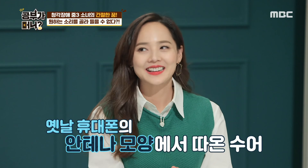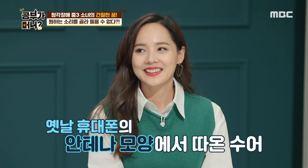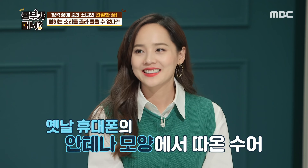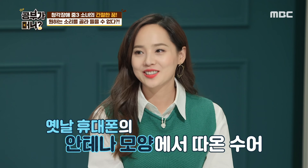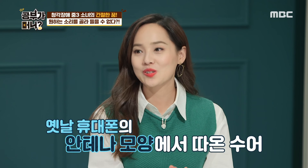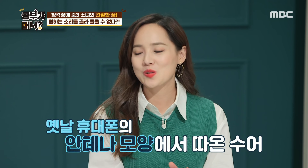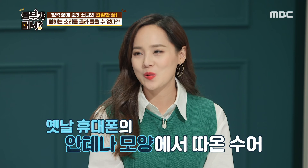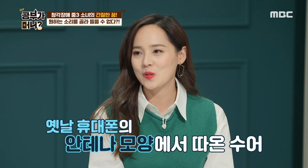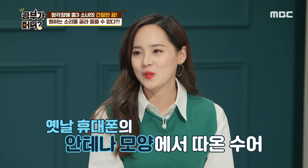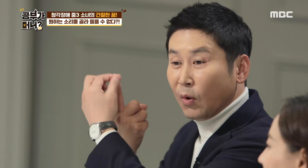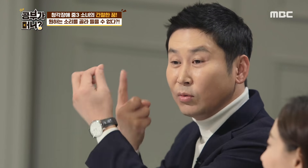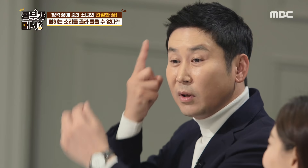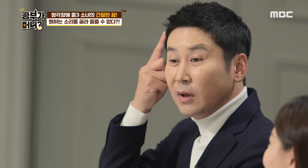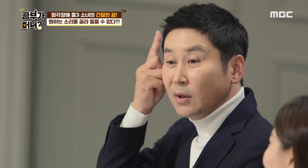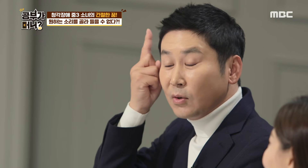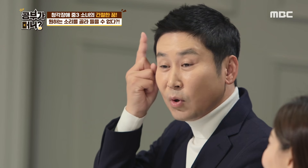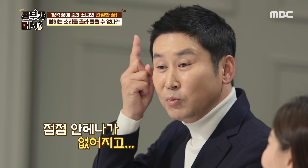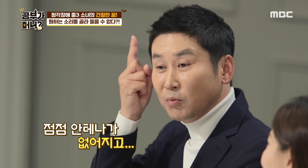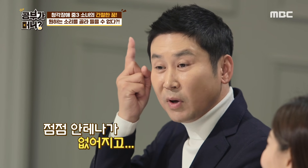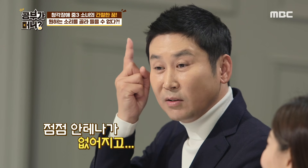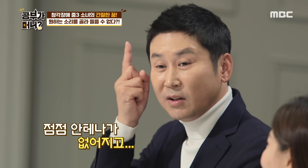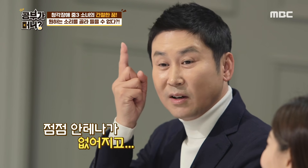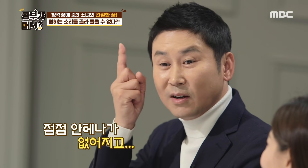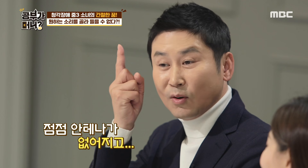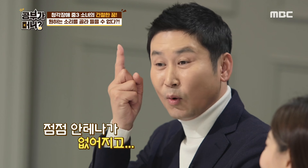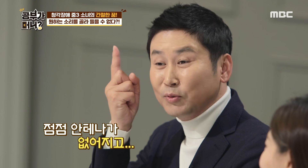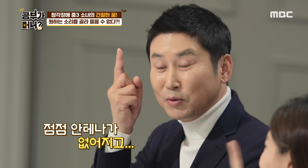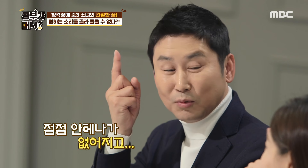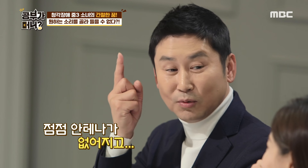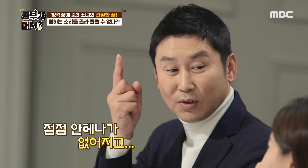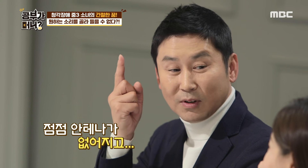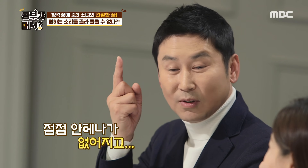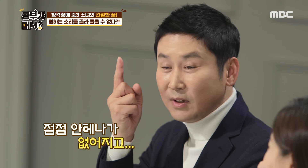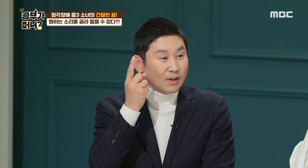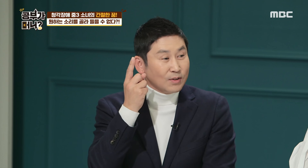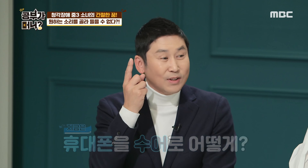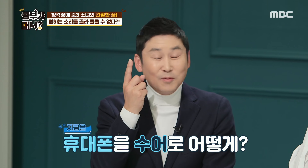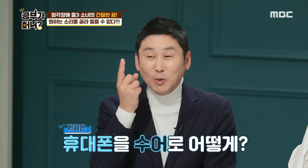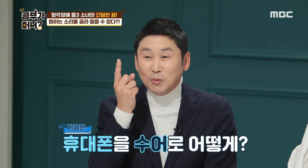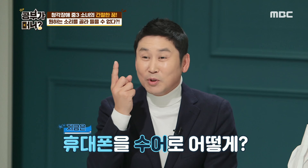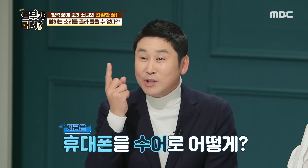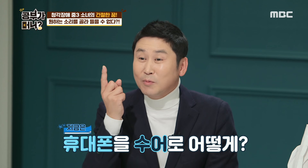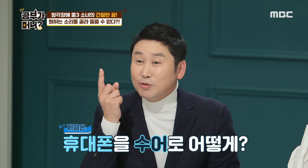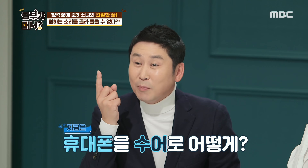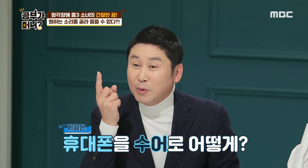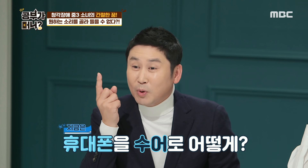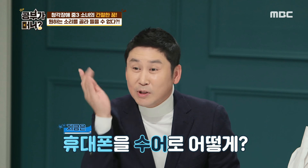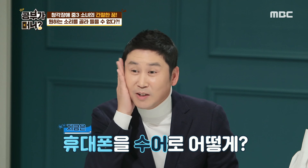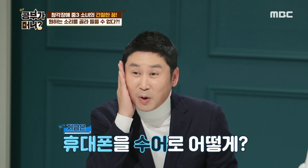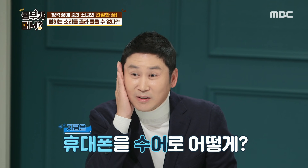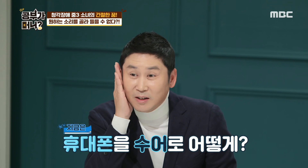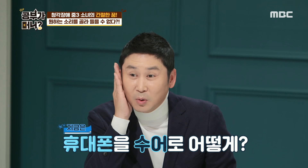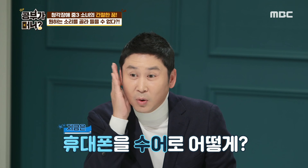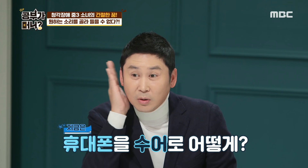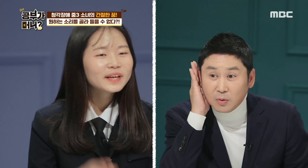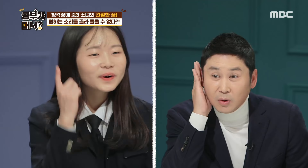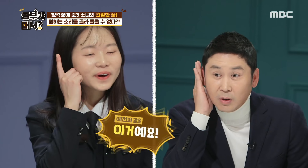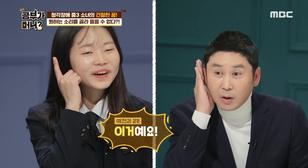있었기 때문에. 그렇죠. 근데 점점 안테나가 없어지고. 그럼 어떻게. 지금 뭔지 보면 지금은 휴대폰이 뭐예요? 그냥 이거 아닌가, 이거? 이거예요.